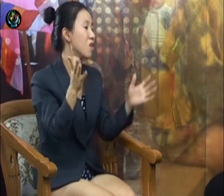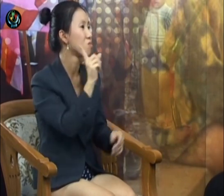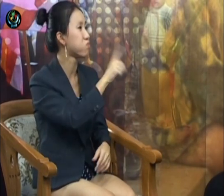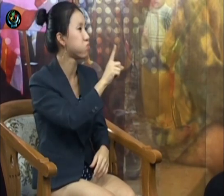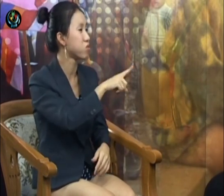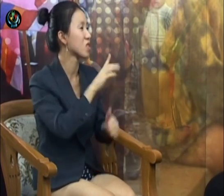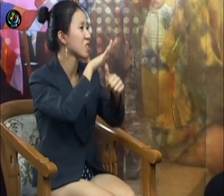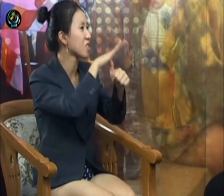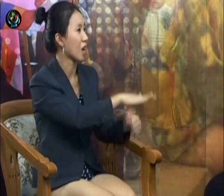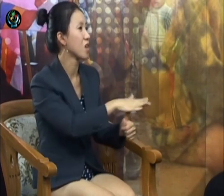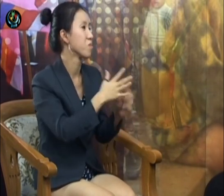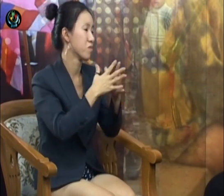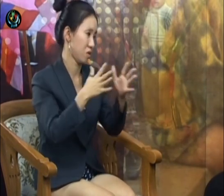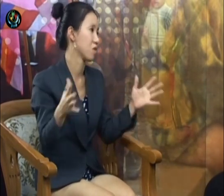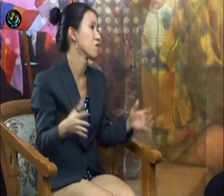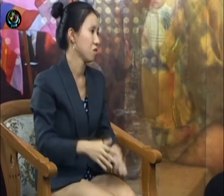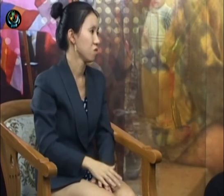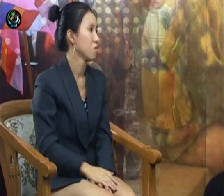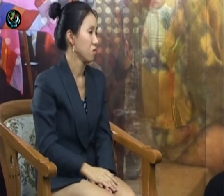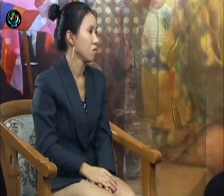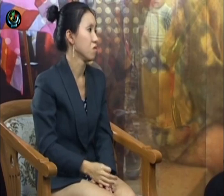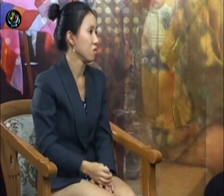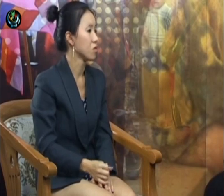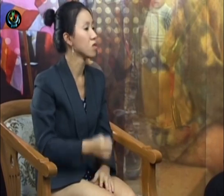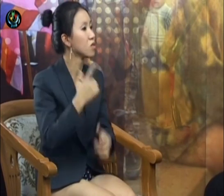ည်းခံစားနေရပါတယ်ဒါတွေဟာနာမကျသူတွေအားလုံးအတွက်ဝမ်းနည်းစရာပါ